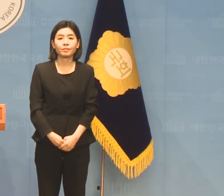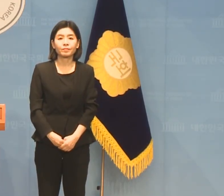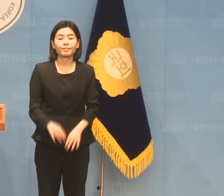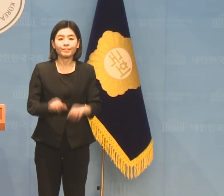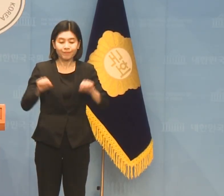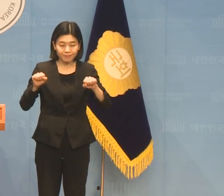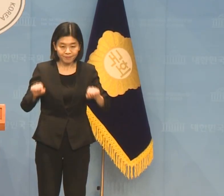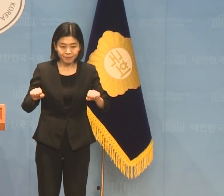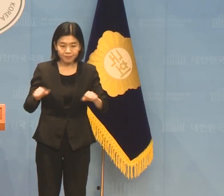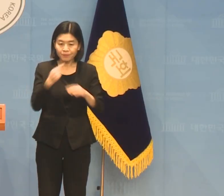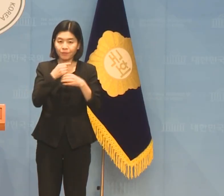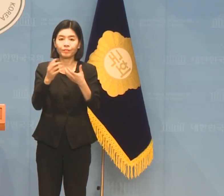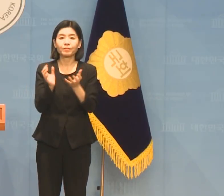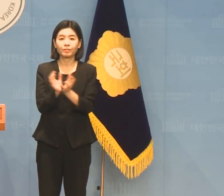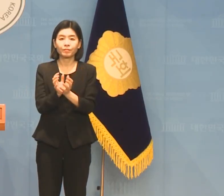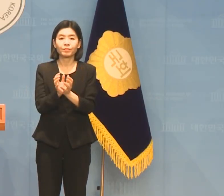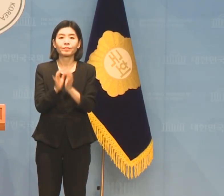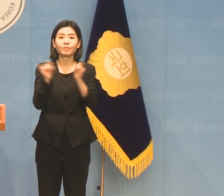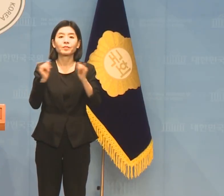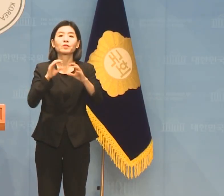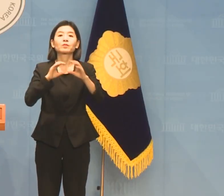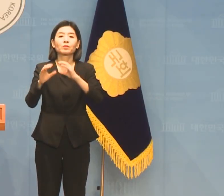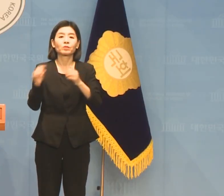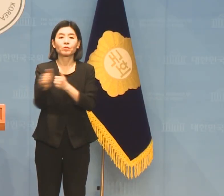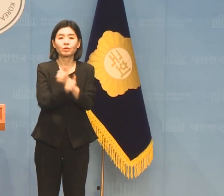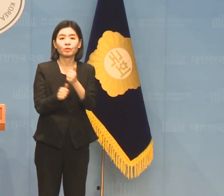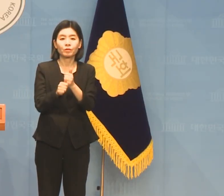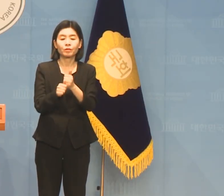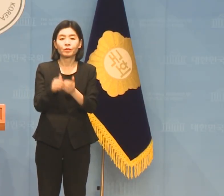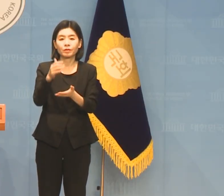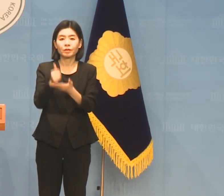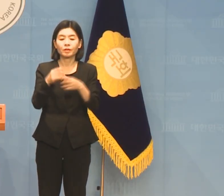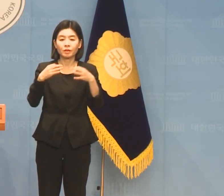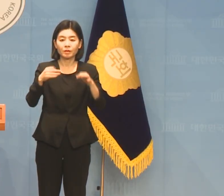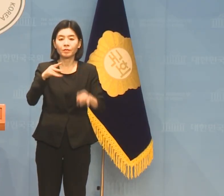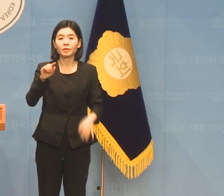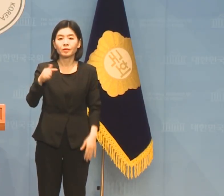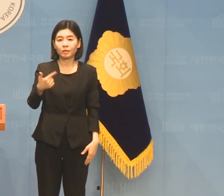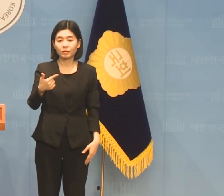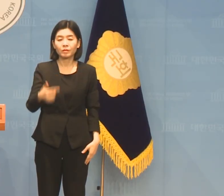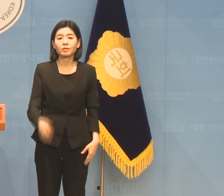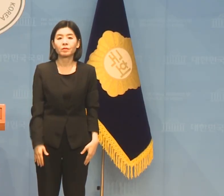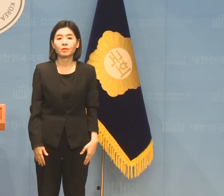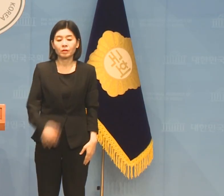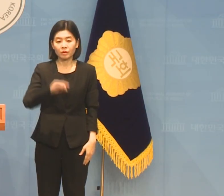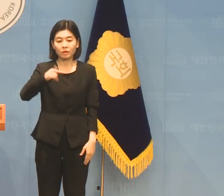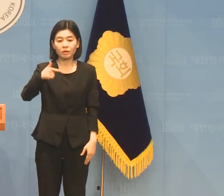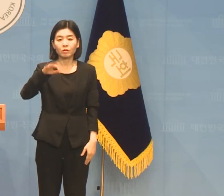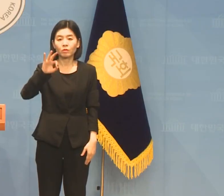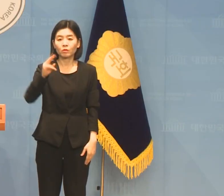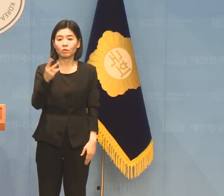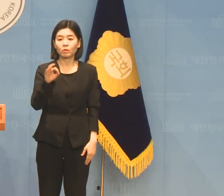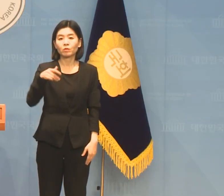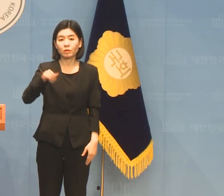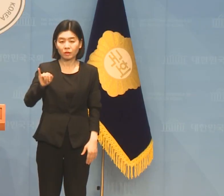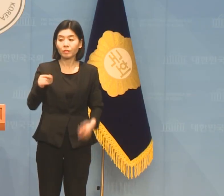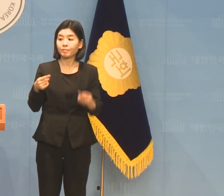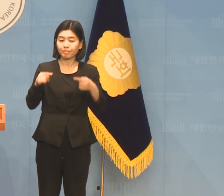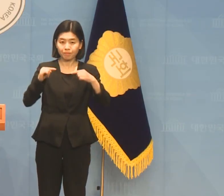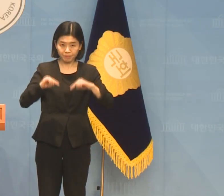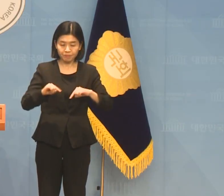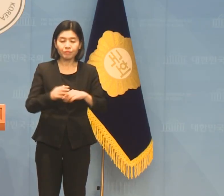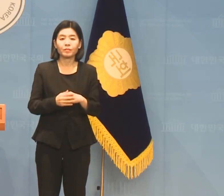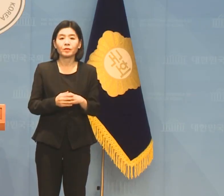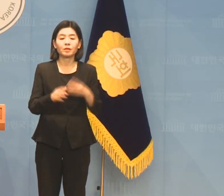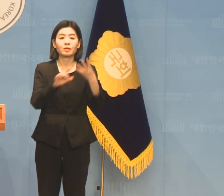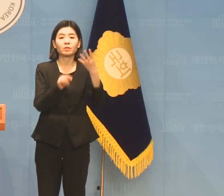네, 안녕하십니까. 더불어민주당 국민소통위원회 위원장 김현입니다. 오늘 함께하신 전영기 국민소통위원장이십니다.